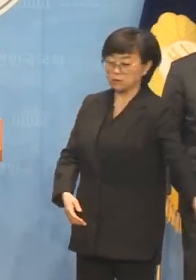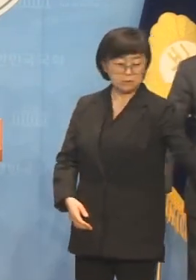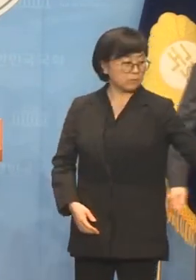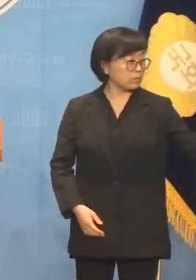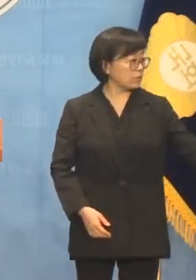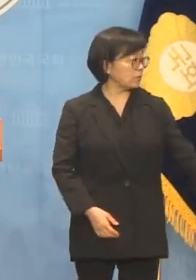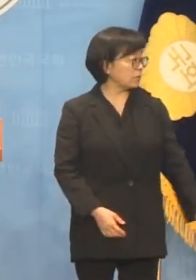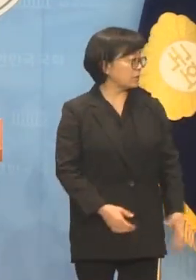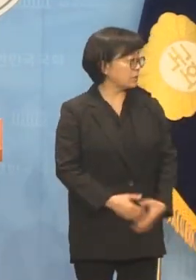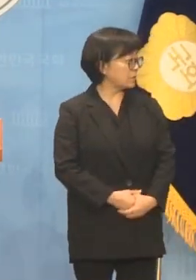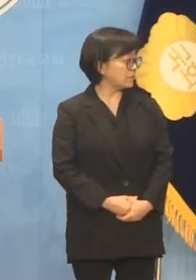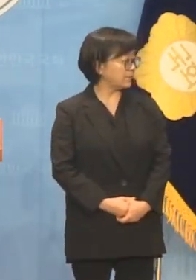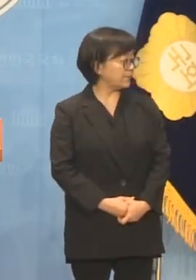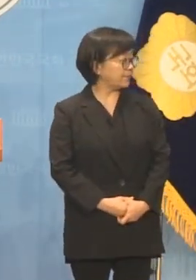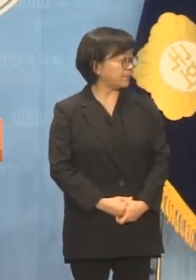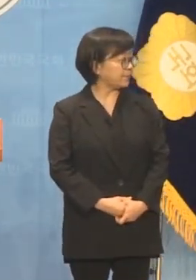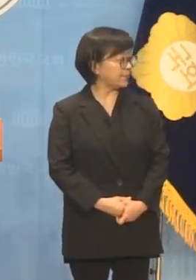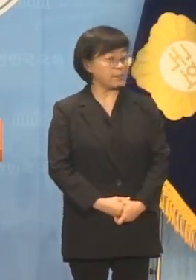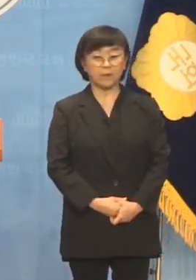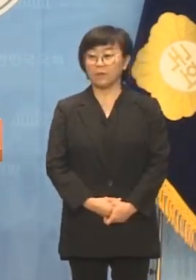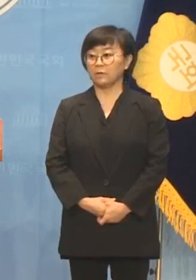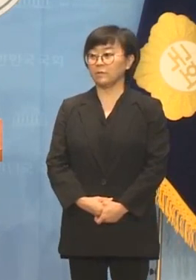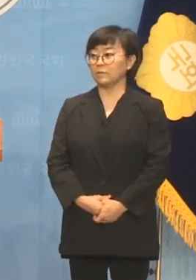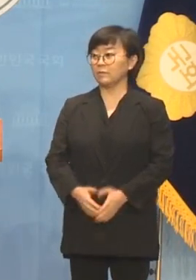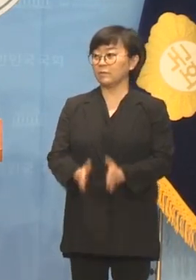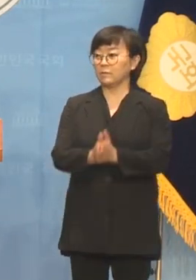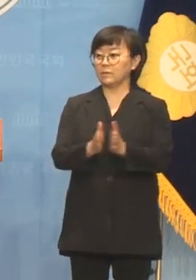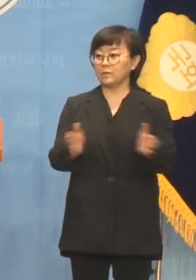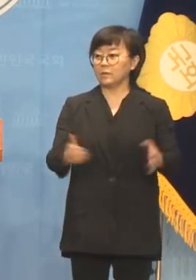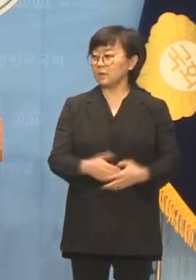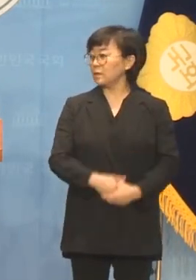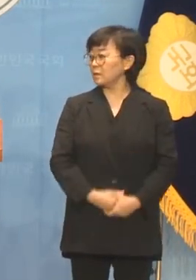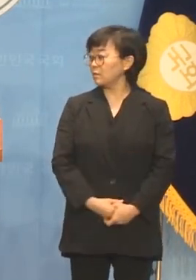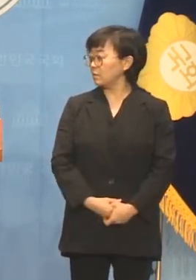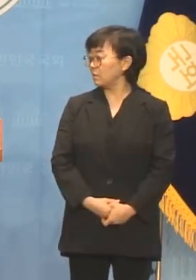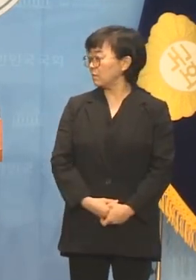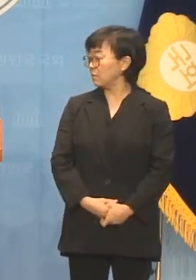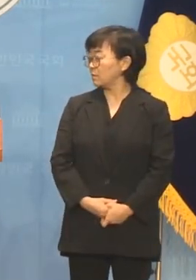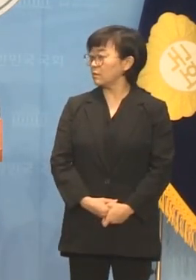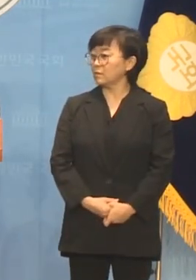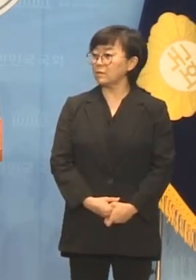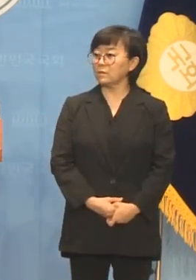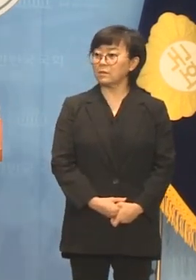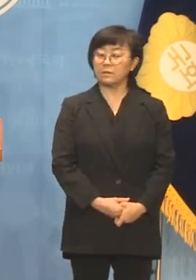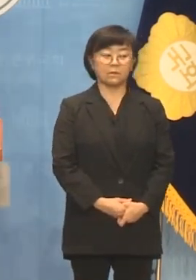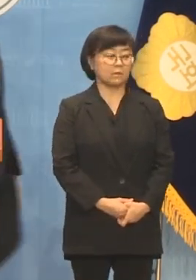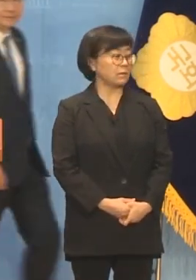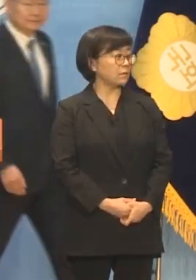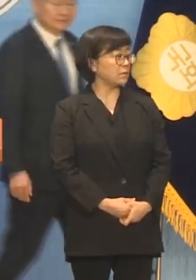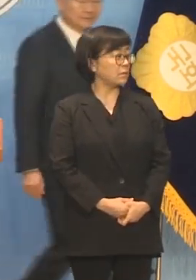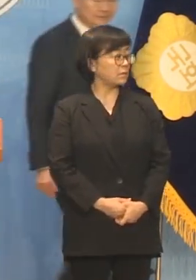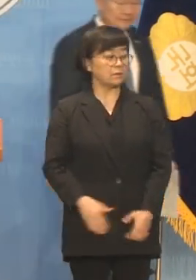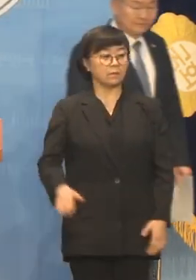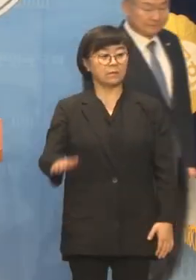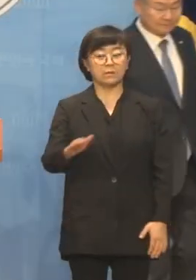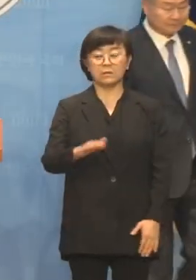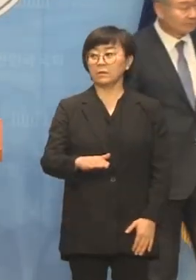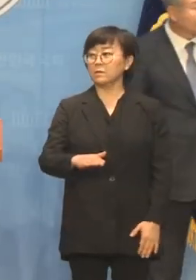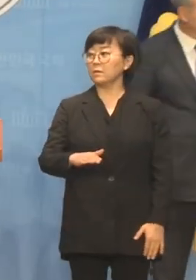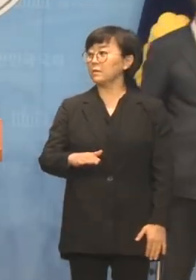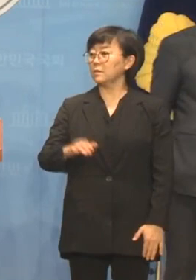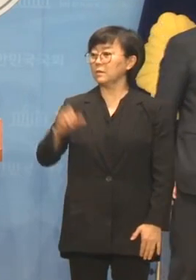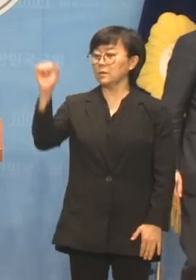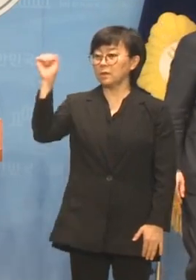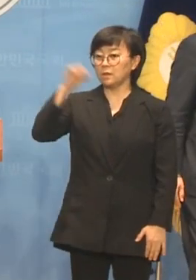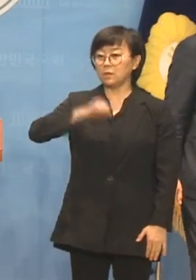네, 현수막 준비한 대로 바로 기자회견을 시작하도록 하겠습니다. 저희는 그 새벽밥